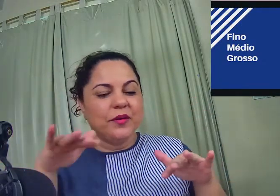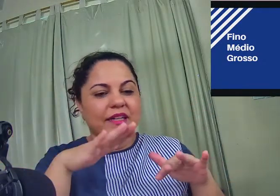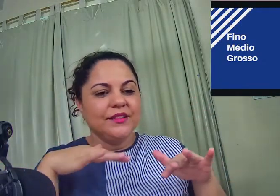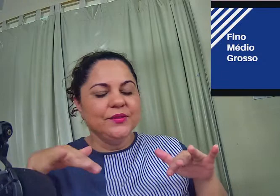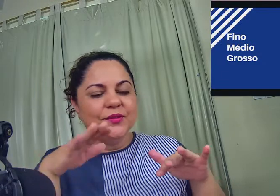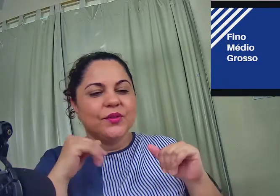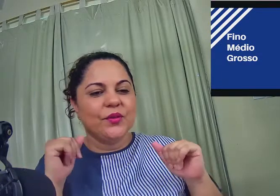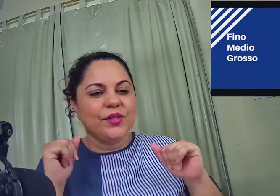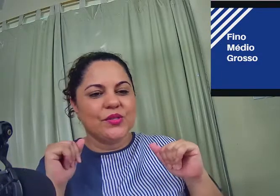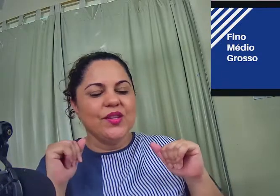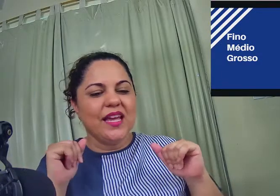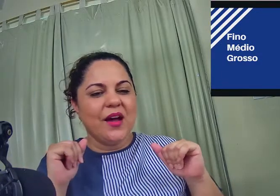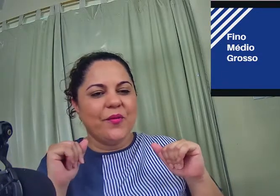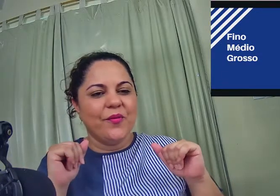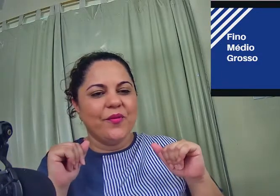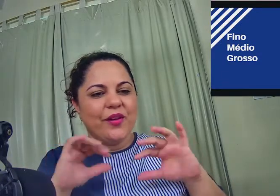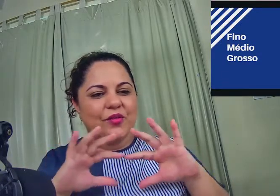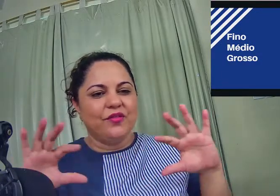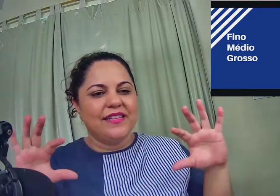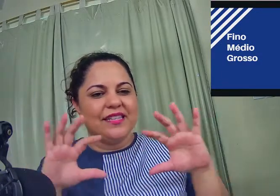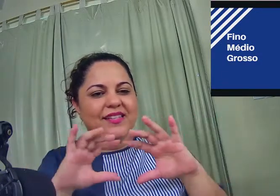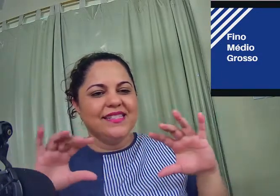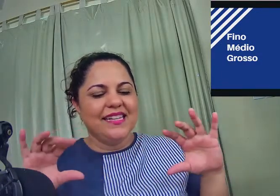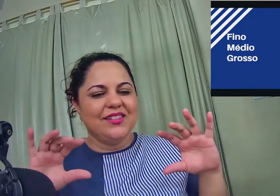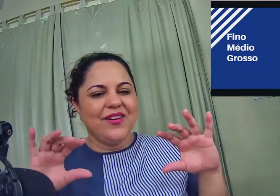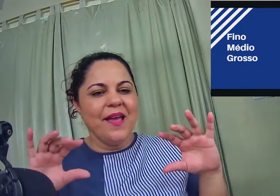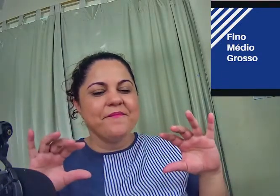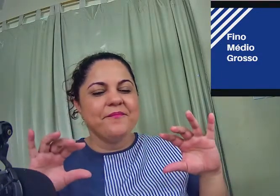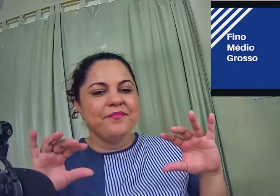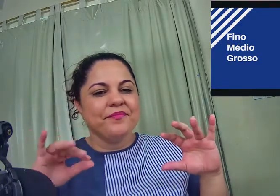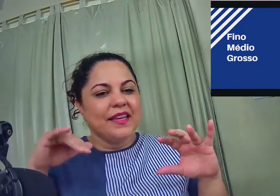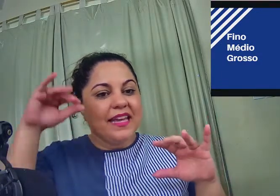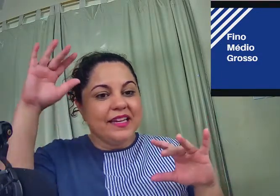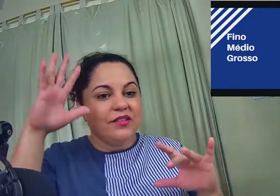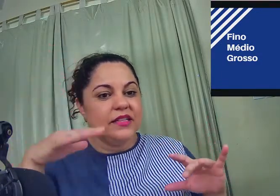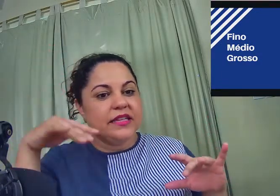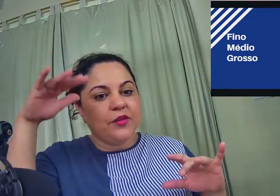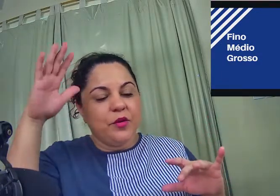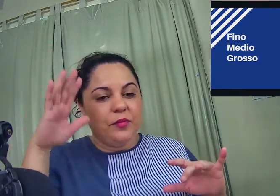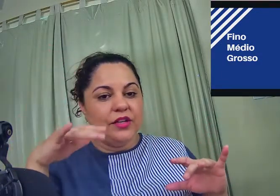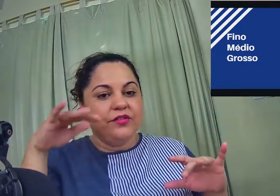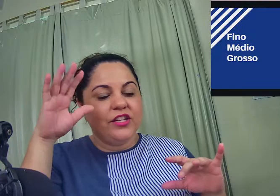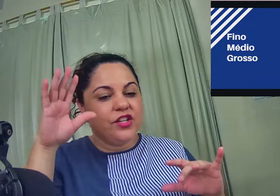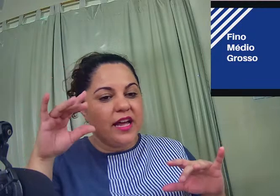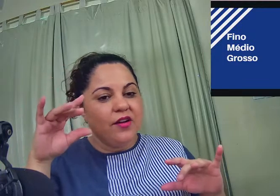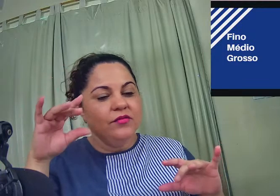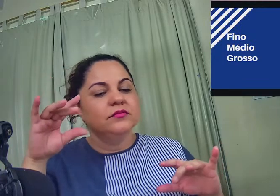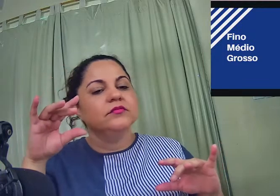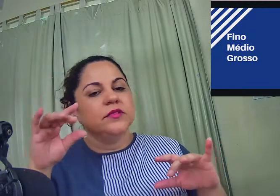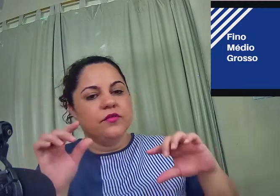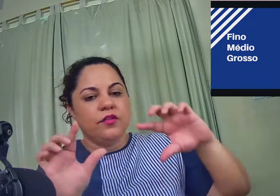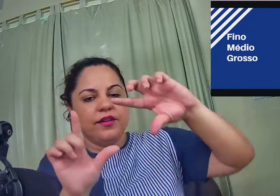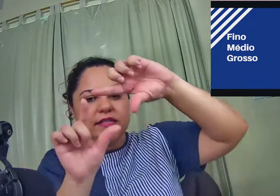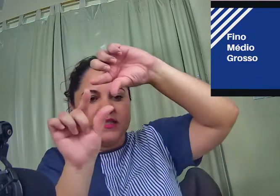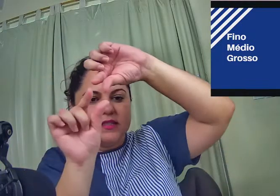plano horizontal, eu tô fazendo assim, não é? E aquilo que tá no meu plano vertical, eu vou fazer assim,